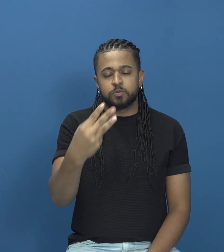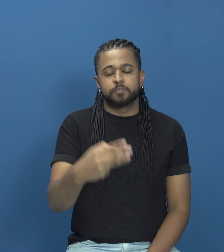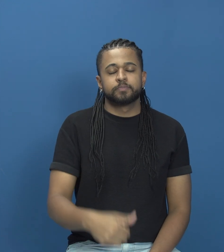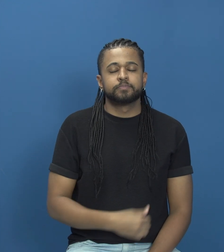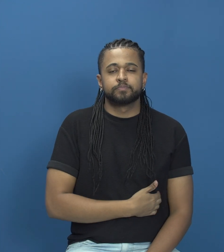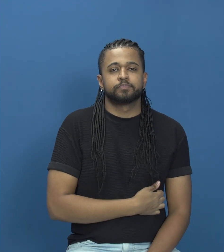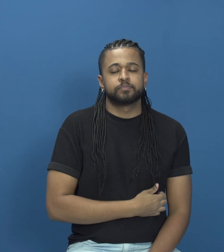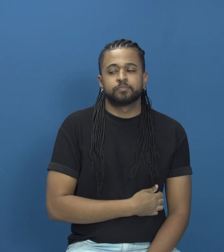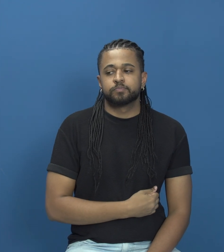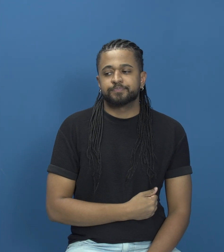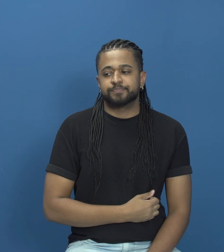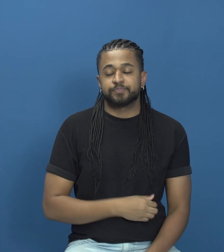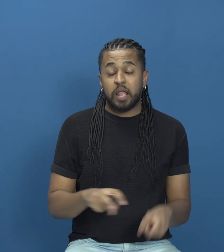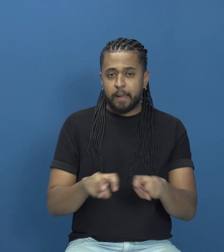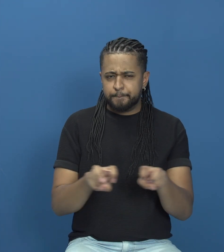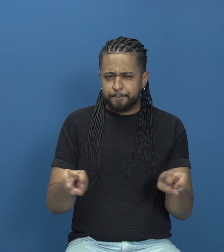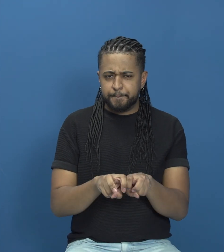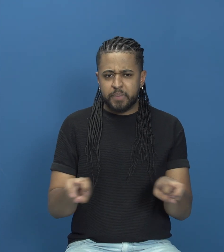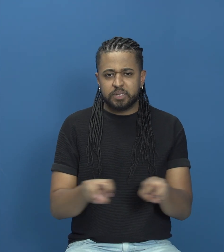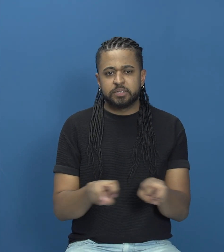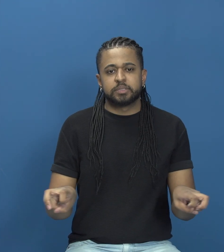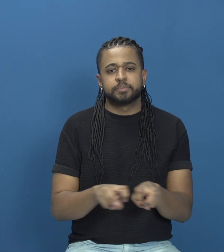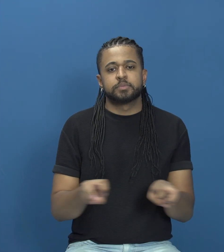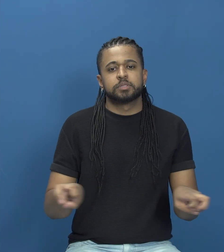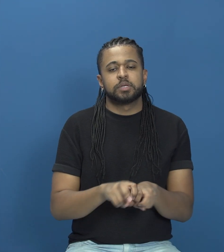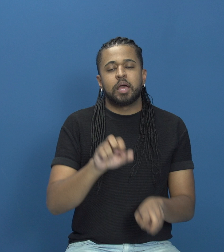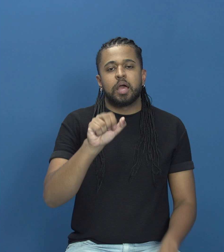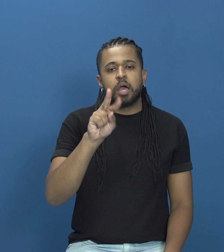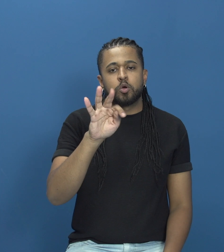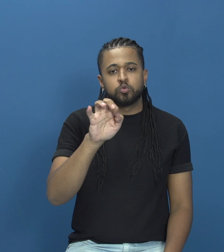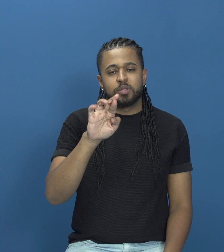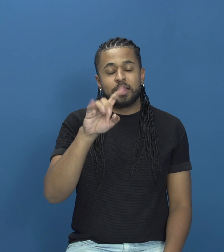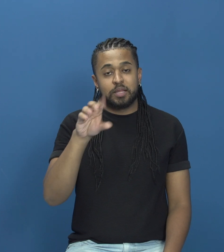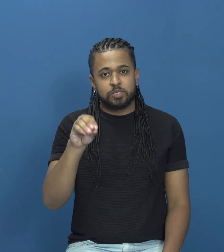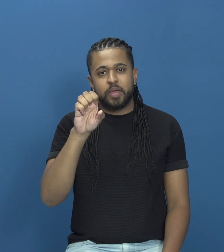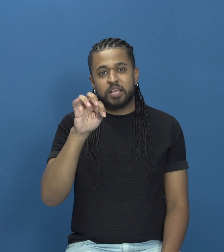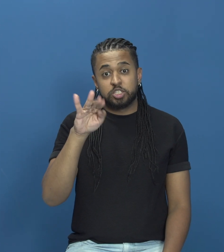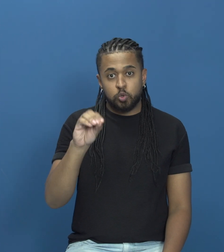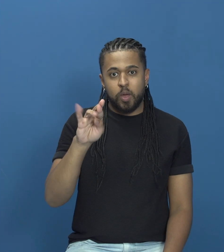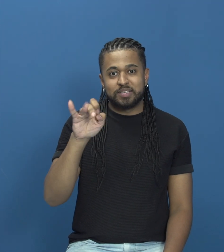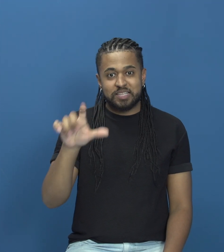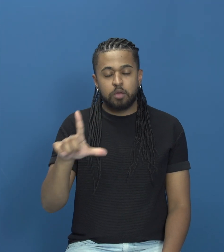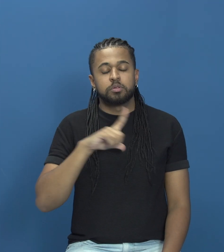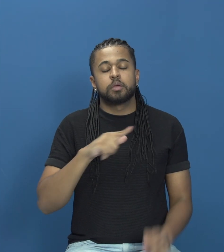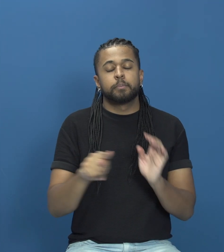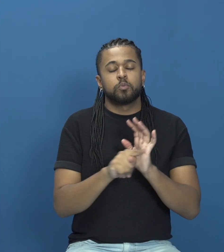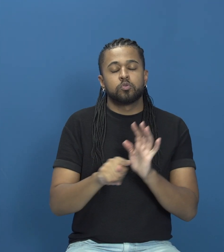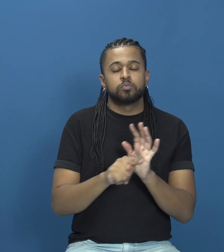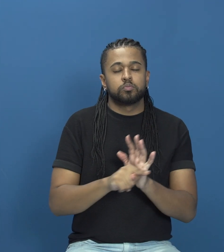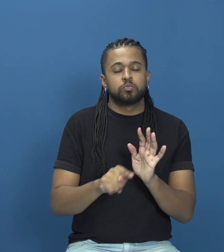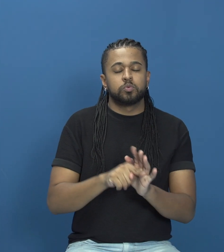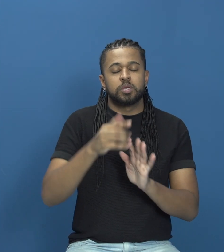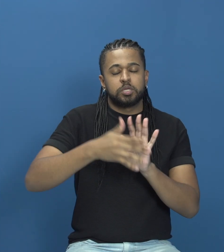11.12.3 A banca de validação da autodeclaração étnico-racial atende ao disposto